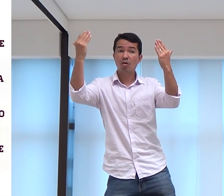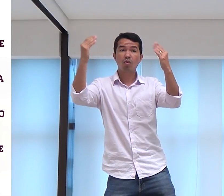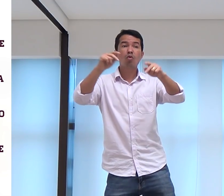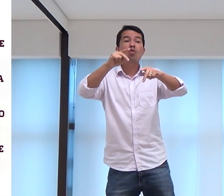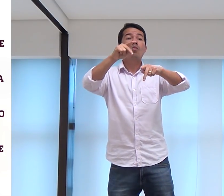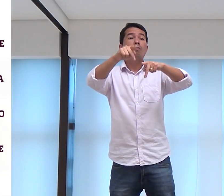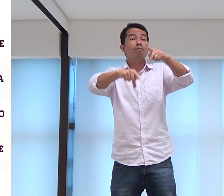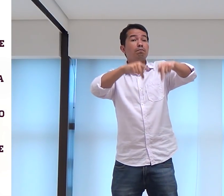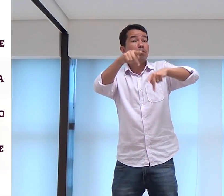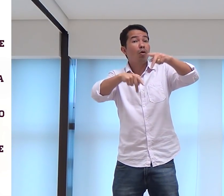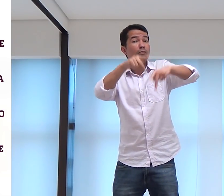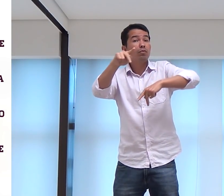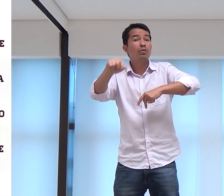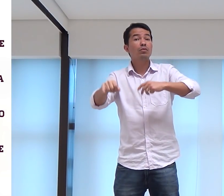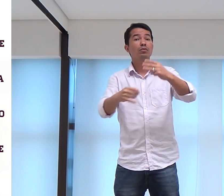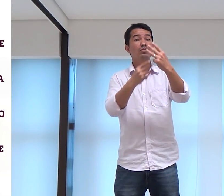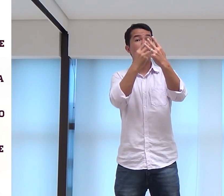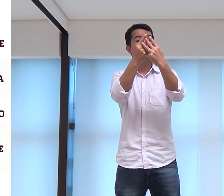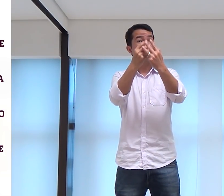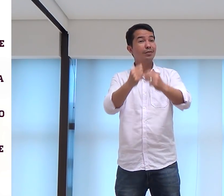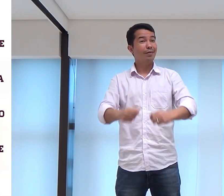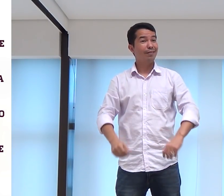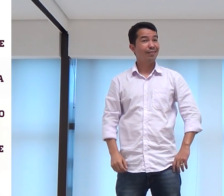é uma ilustração do povo judeu.